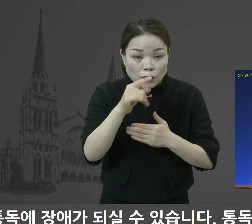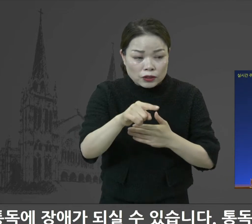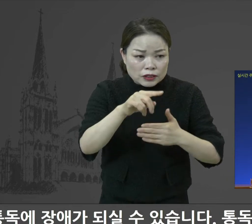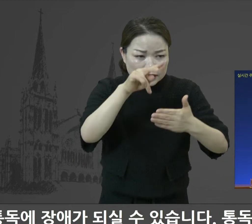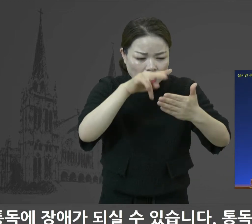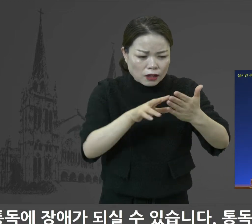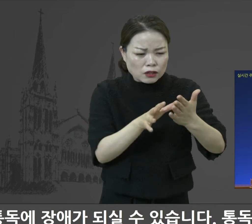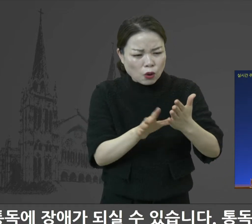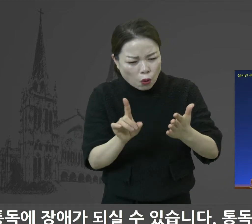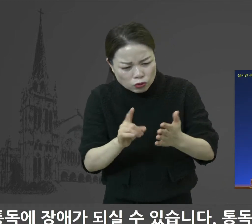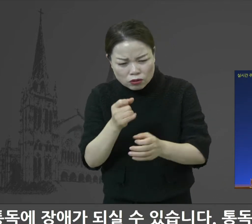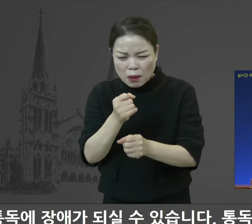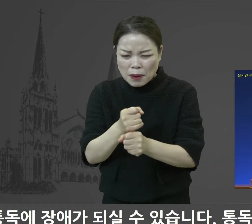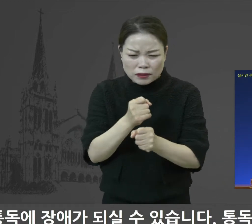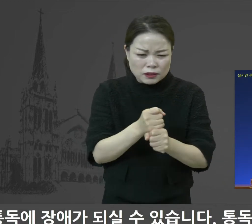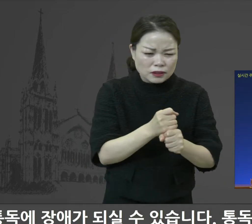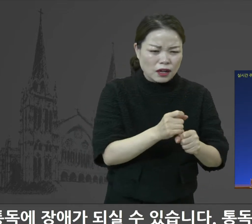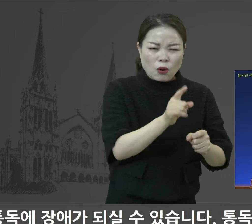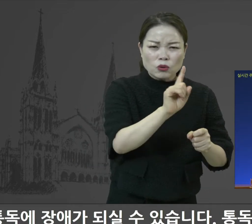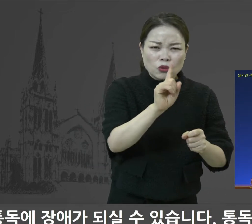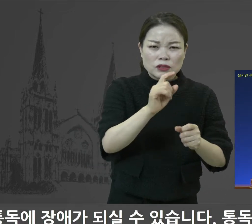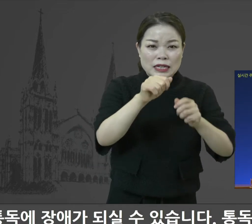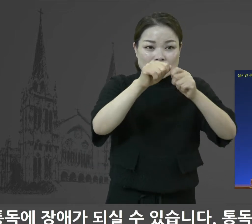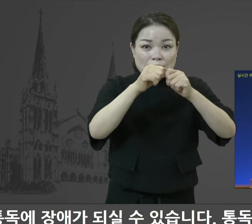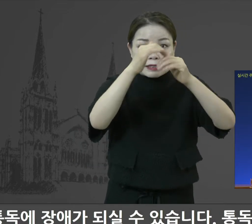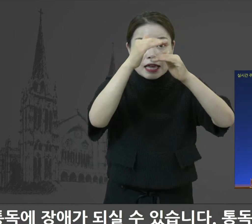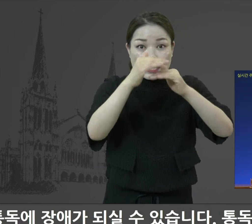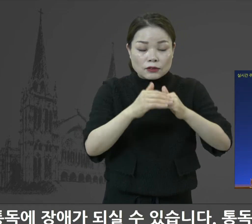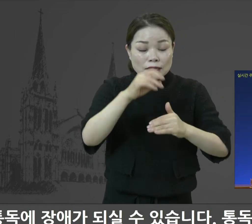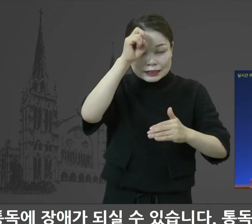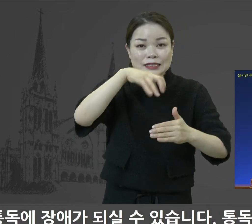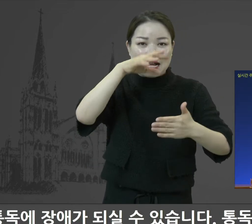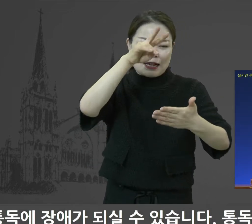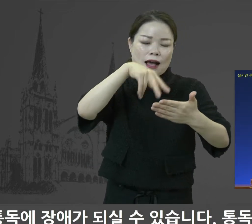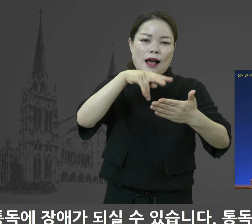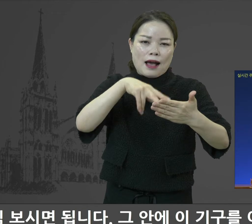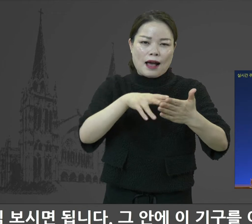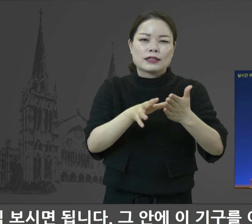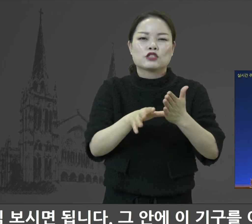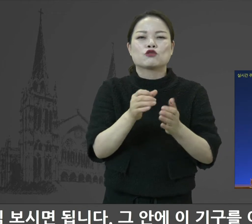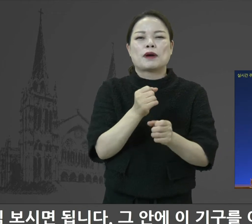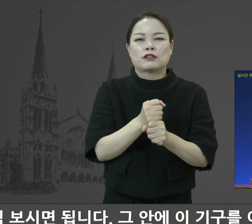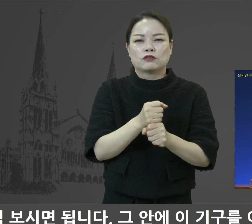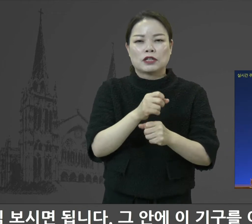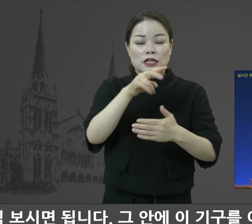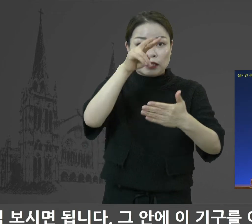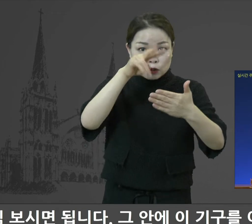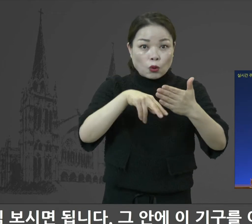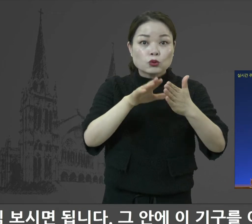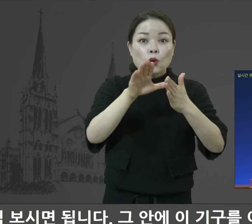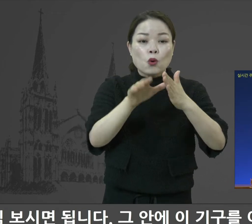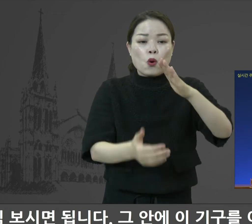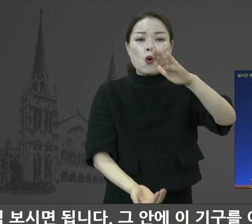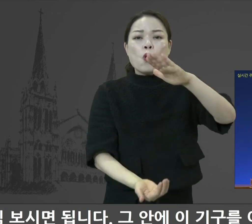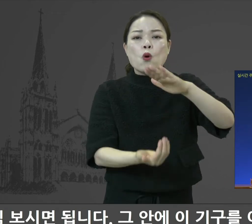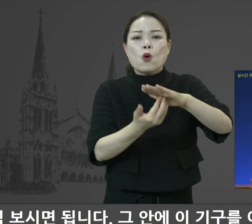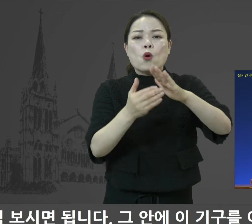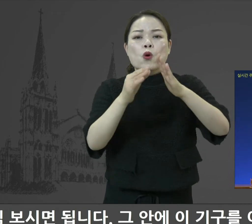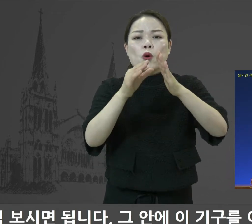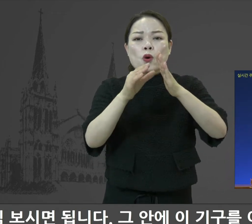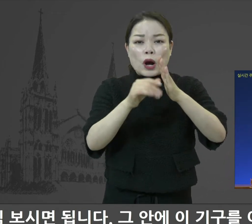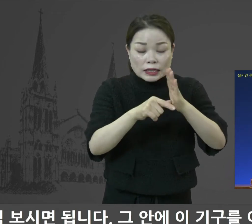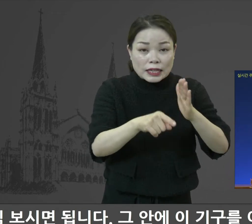이 기구를 어떻게 만들었는가 자세한 내용들은 그냥 한번 쭉 읽어가고 기구를 만들었구나. 통독할 때는 그렇게 하는 겁니다. 연구할